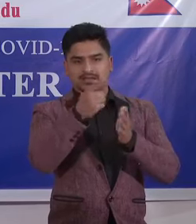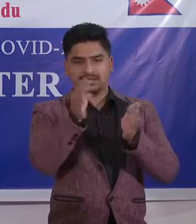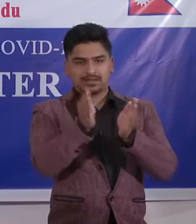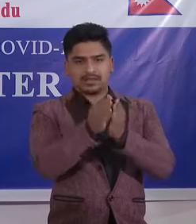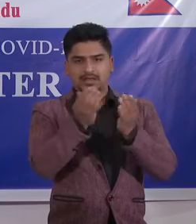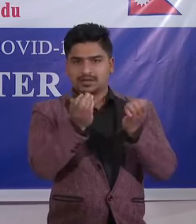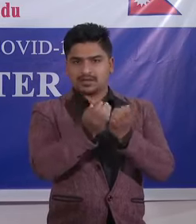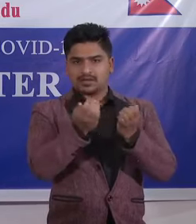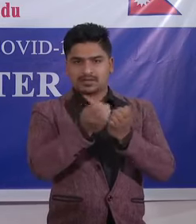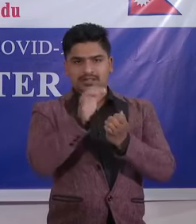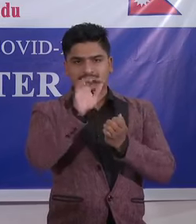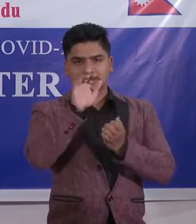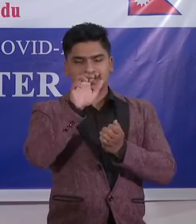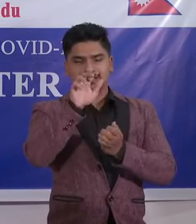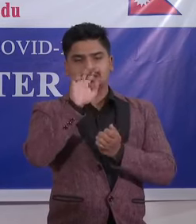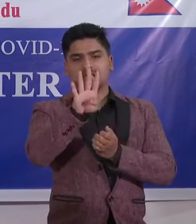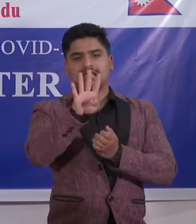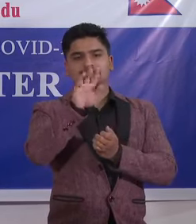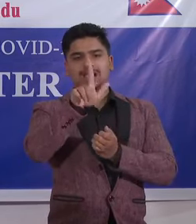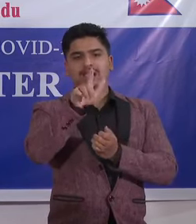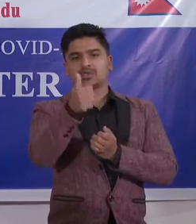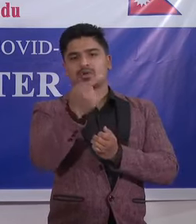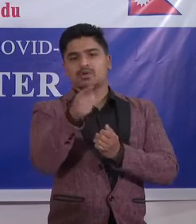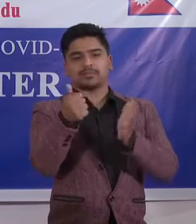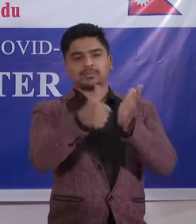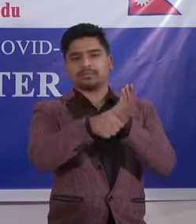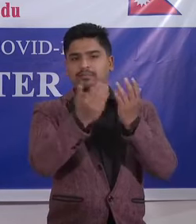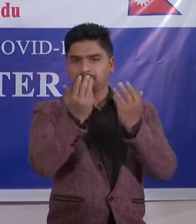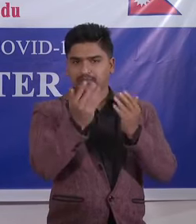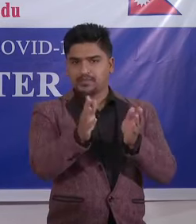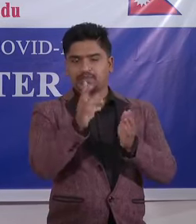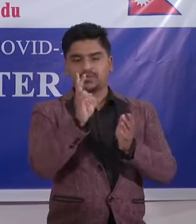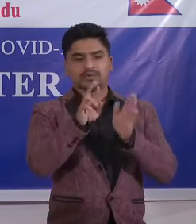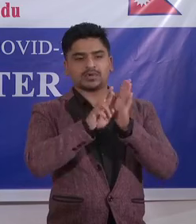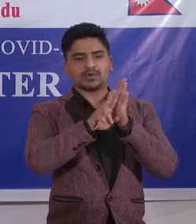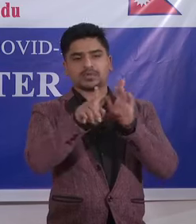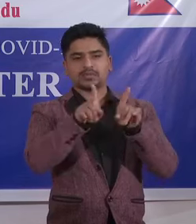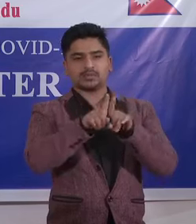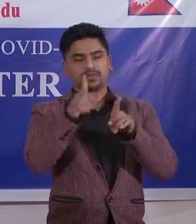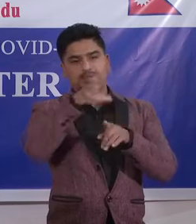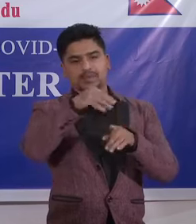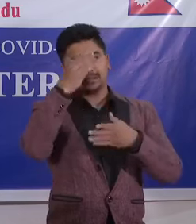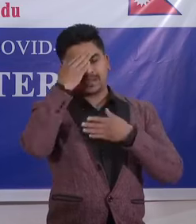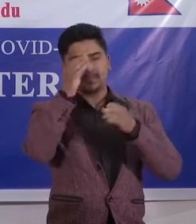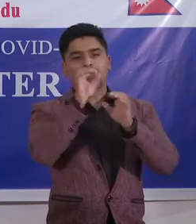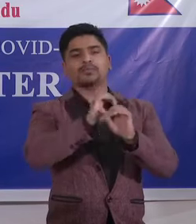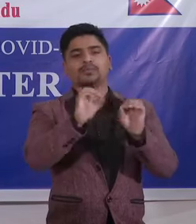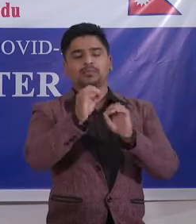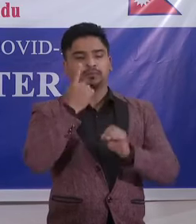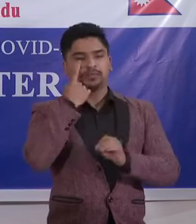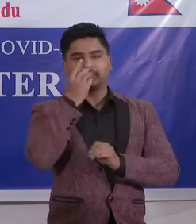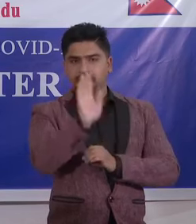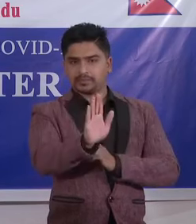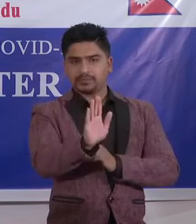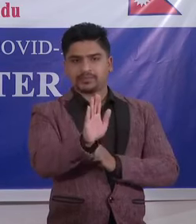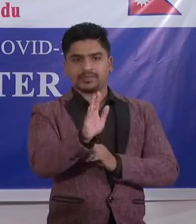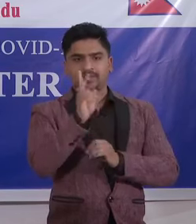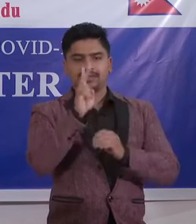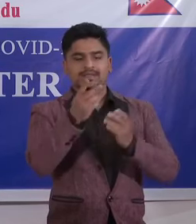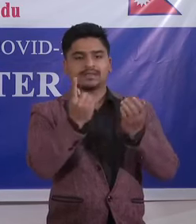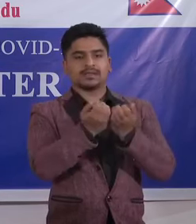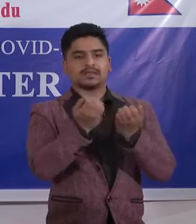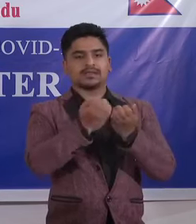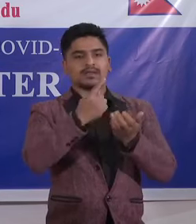466 परिक्षन बहीको छो, रो तो नतिजा पनी नेगेटिव बहीको, आमीले जानकारी प्राप्ट बहीको छो तेसे गरी कपिल